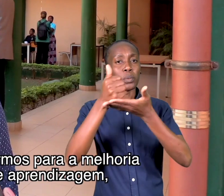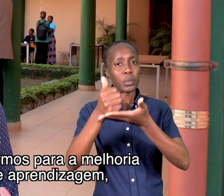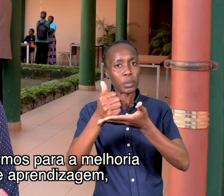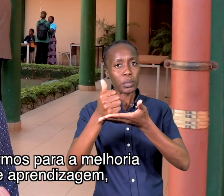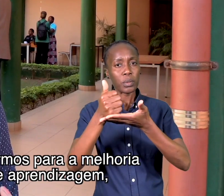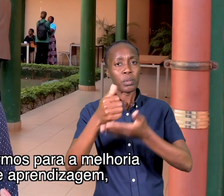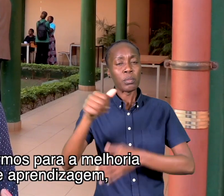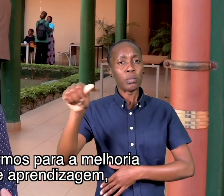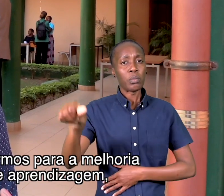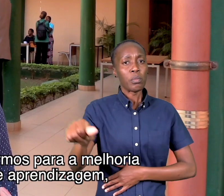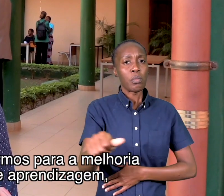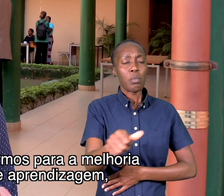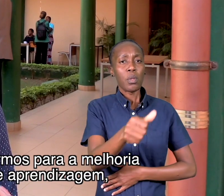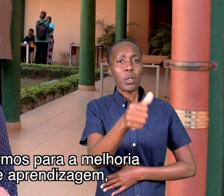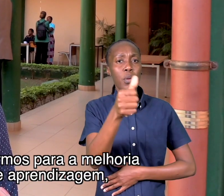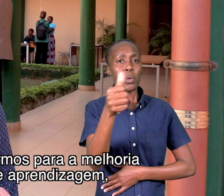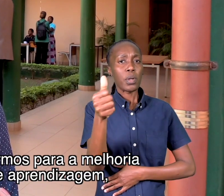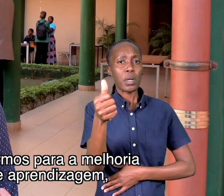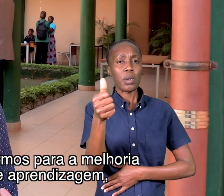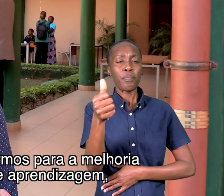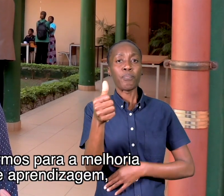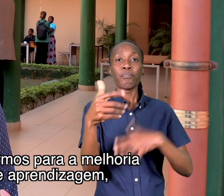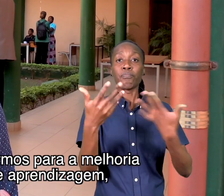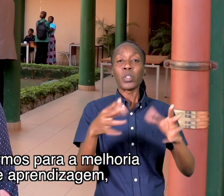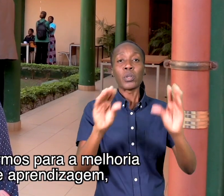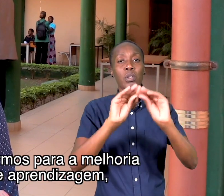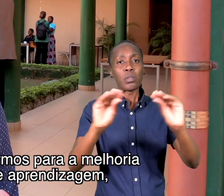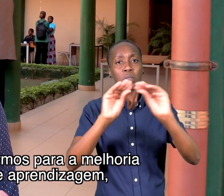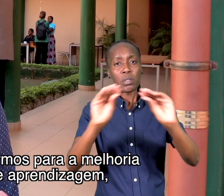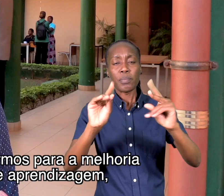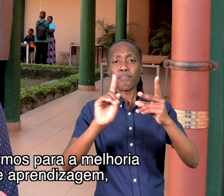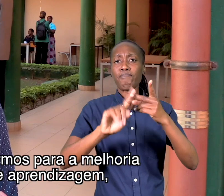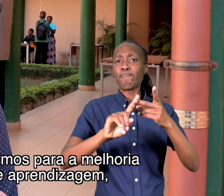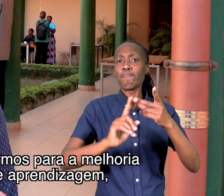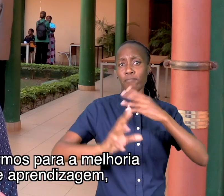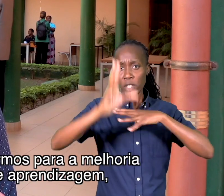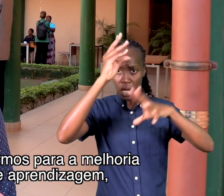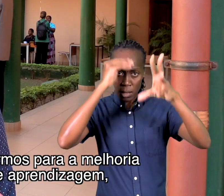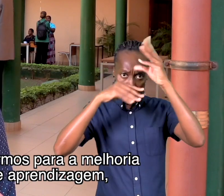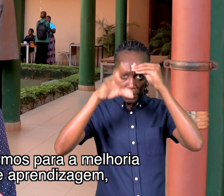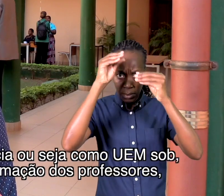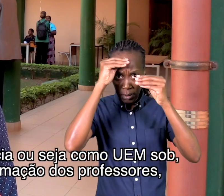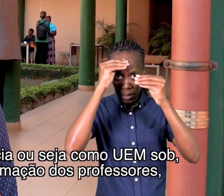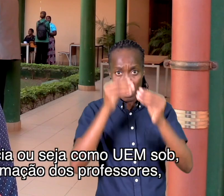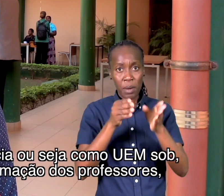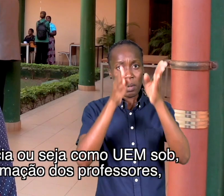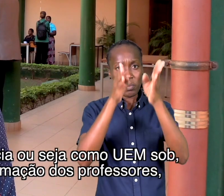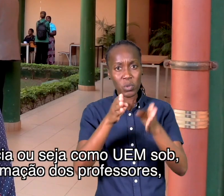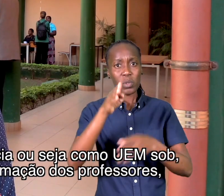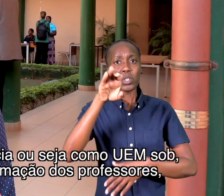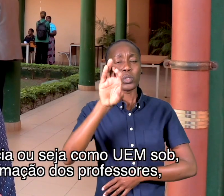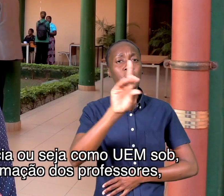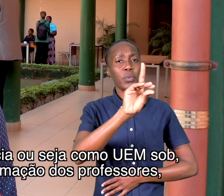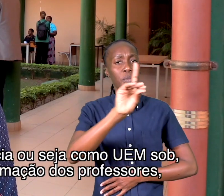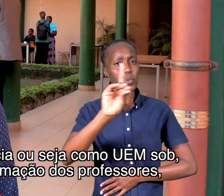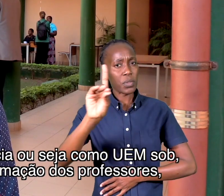é contribuirmos para a melhoria das condições de ensino e aprendizagem às pessoas